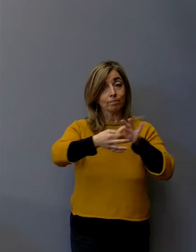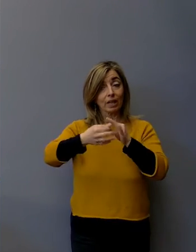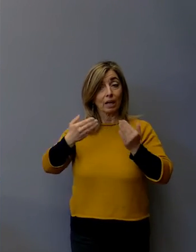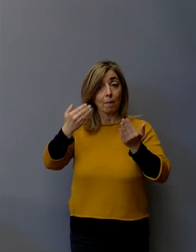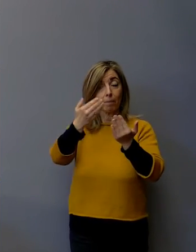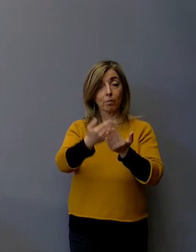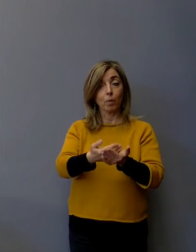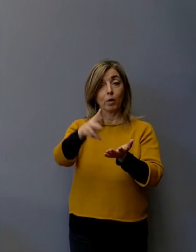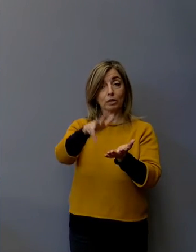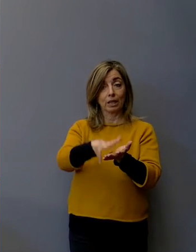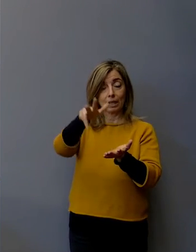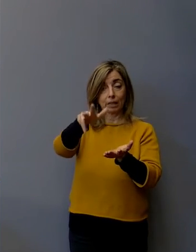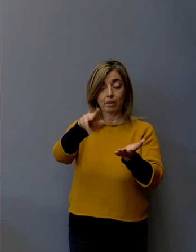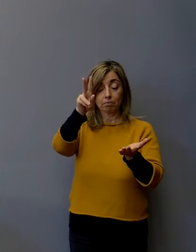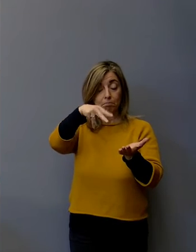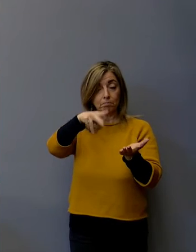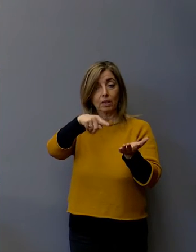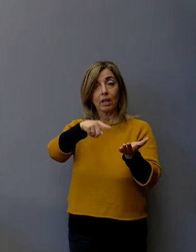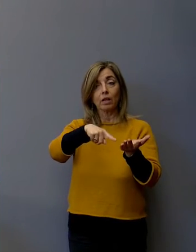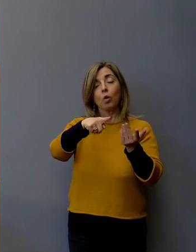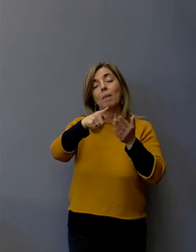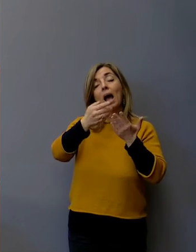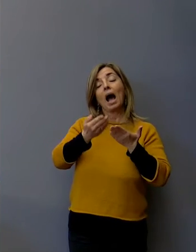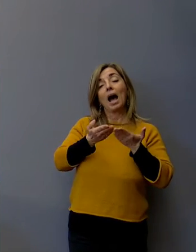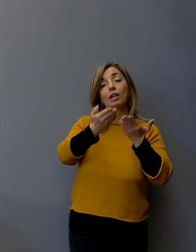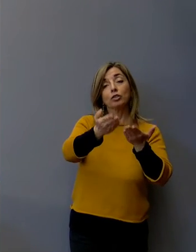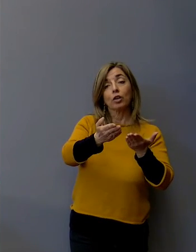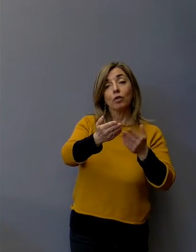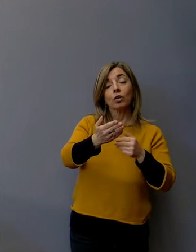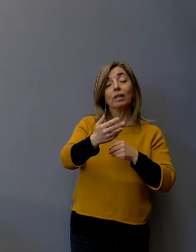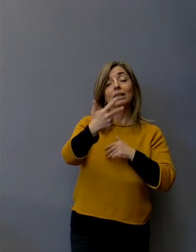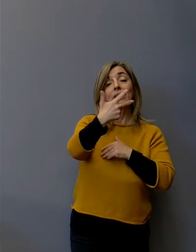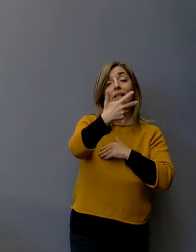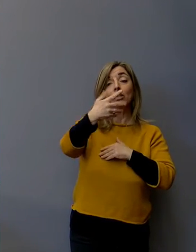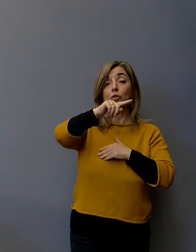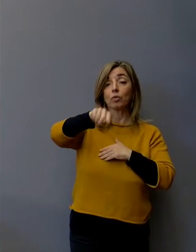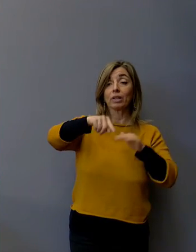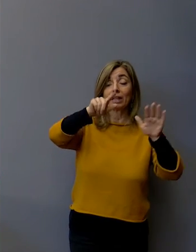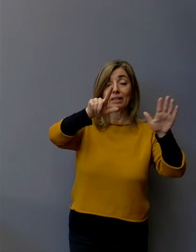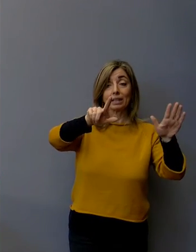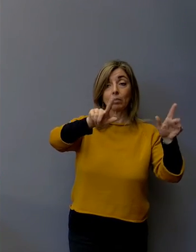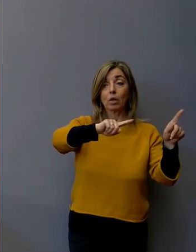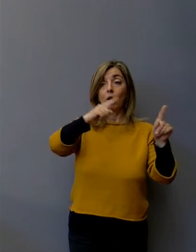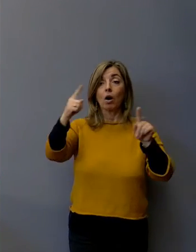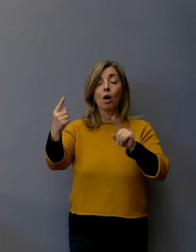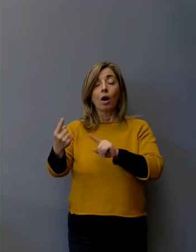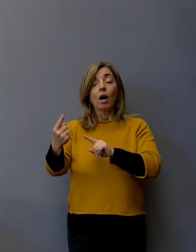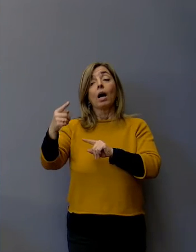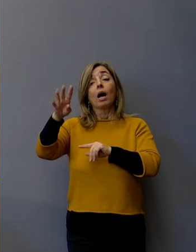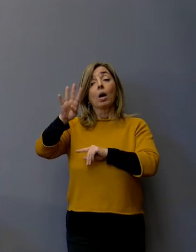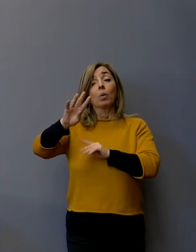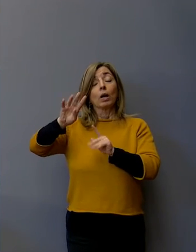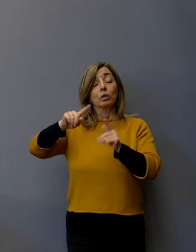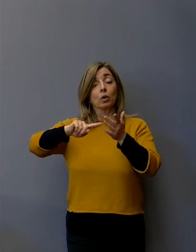delibera si legge che l'agevolazione passerà da 35,7 milioni a 4 milioni il che vuol dire che su un jet i 264 i